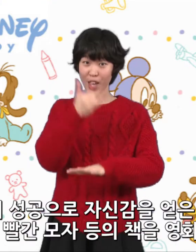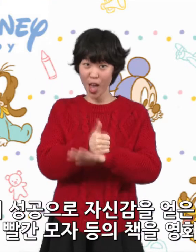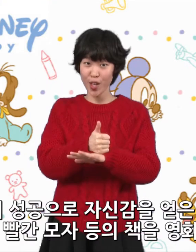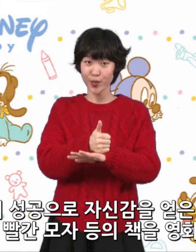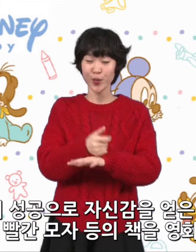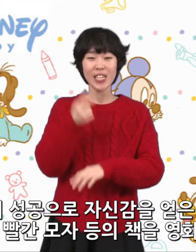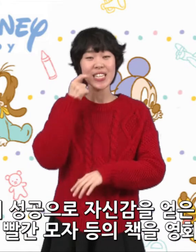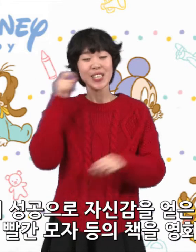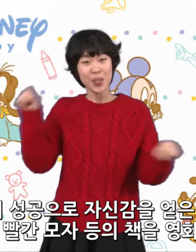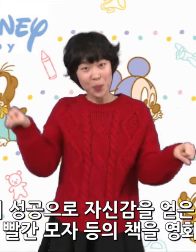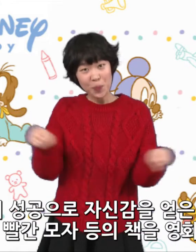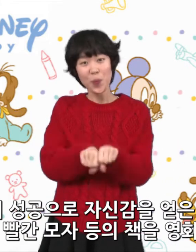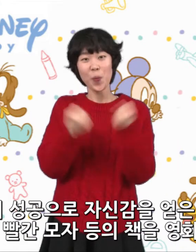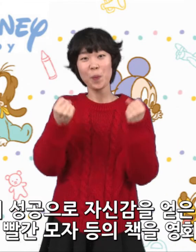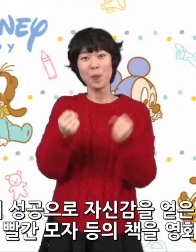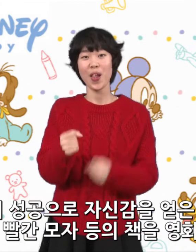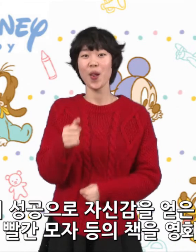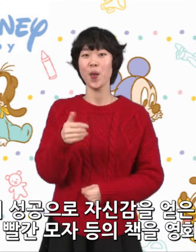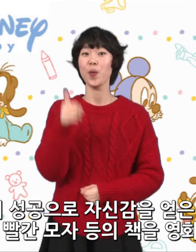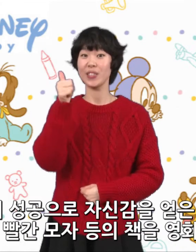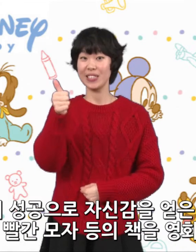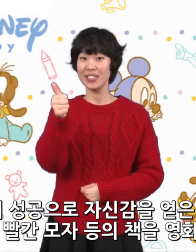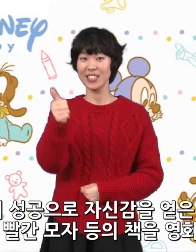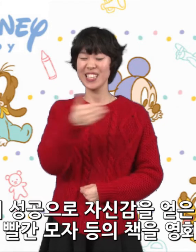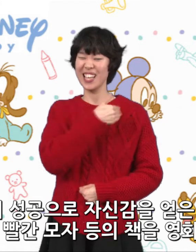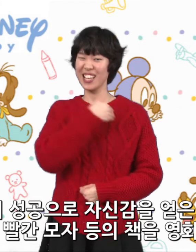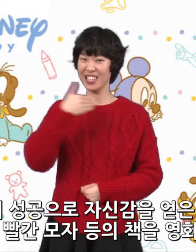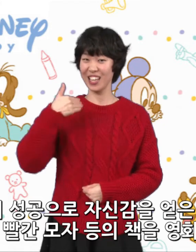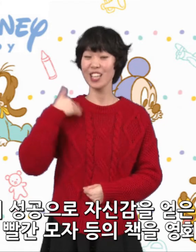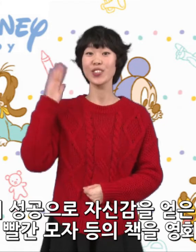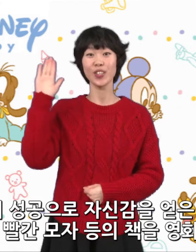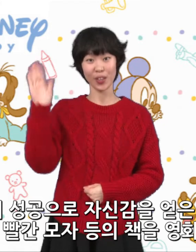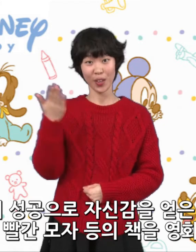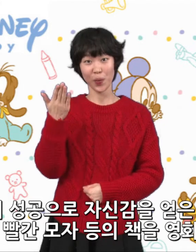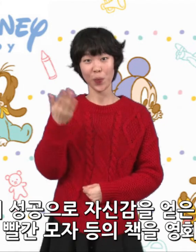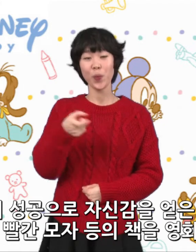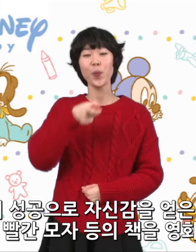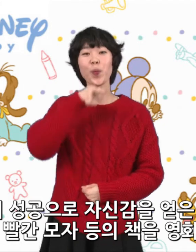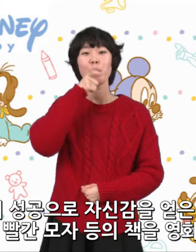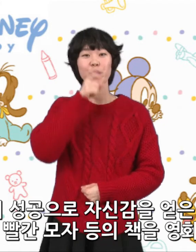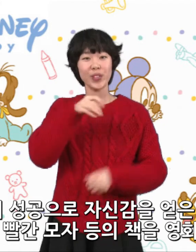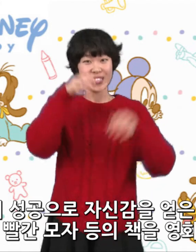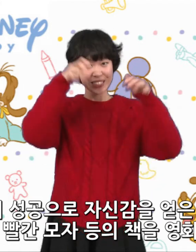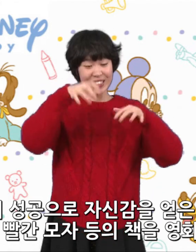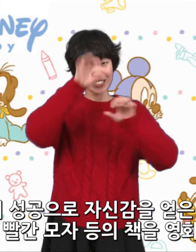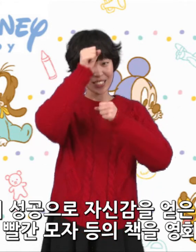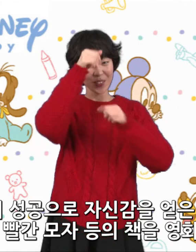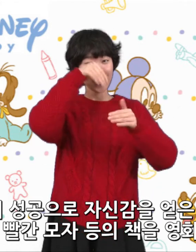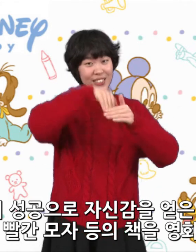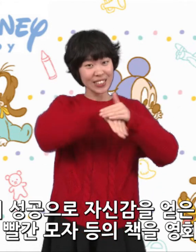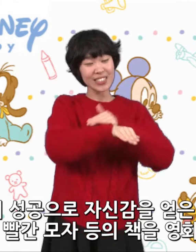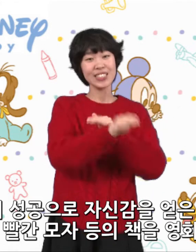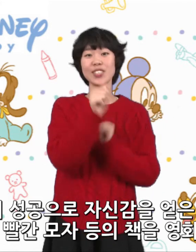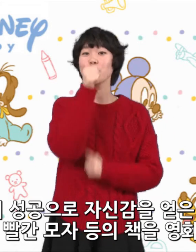꼬마 선생의 성공으로 자신감을 얻은 월트는 장화 신은 고양이, 빨간 모자 등의 책을